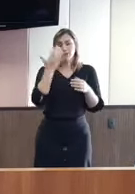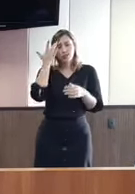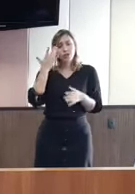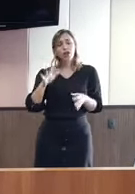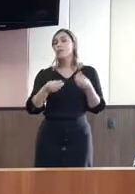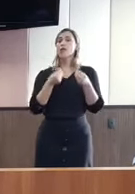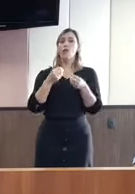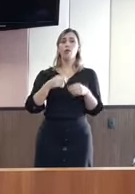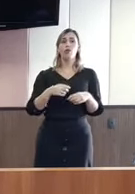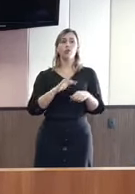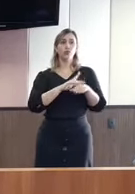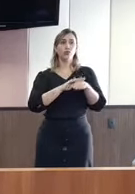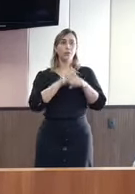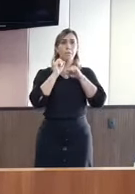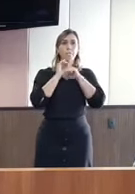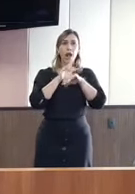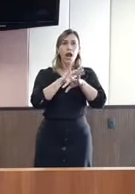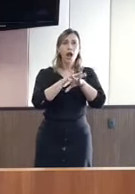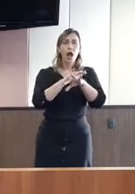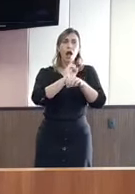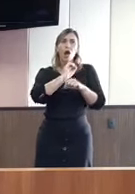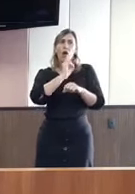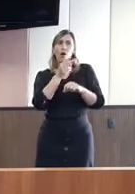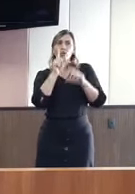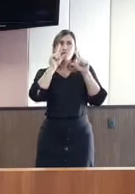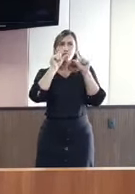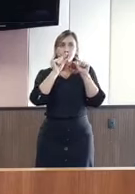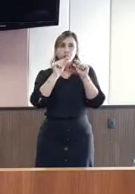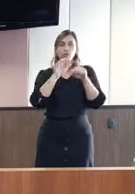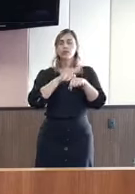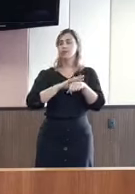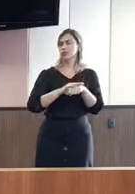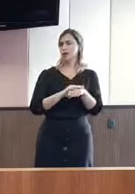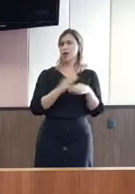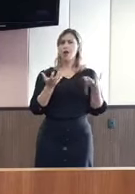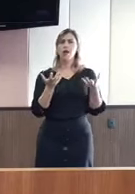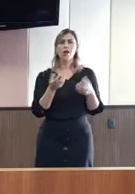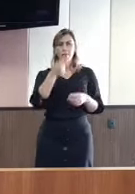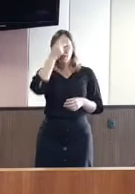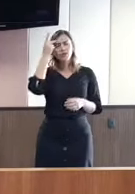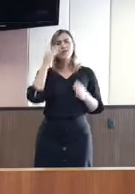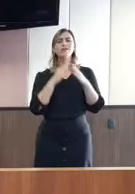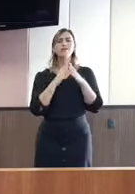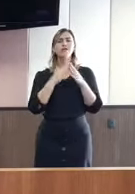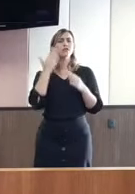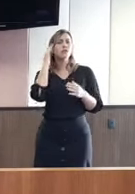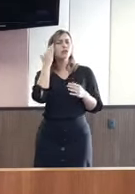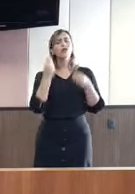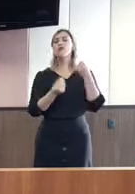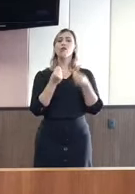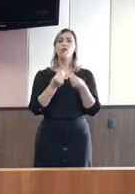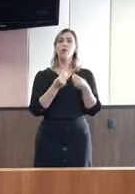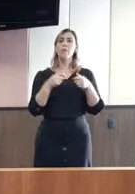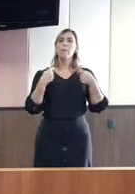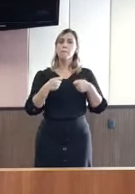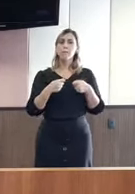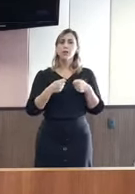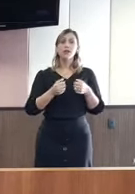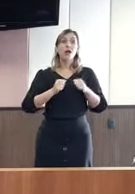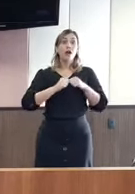epidemia. Então, a gente gostaria muito que as pessoas em casa entendessem que a gente não vai deixar de ser transparente em relação às